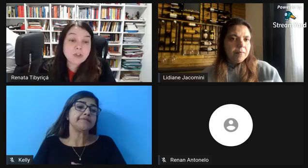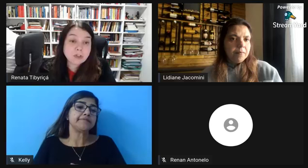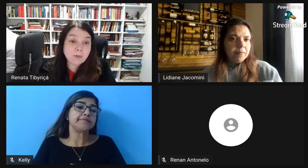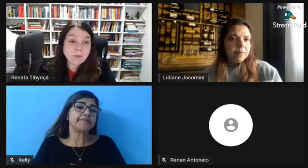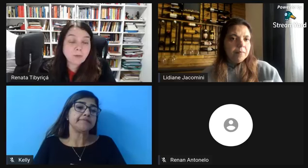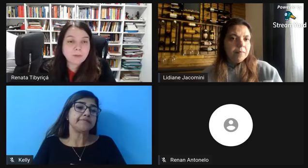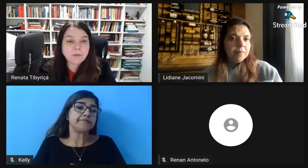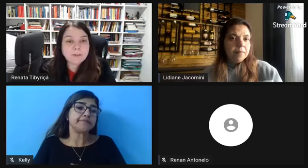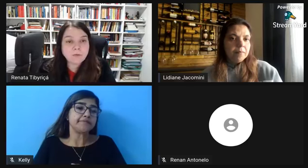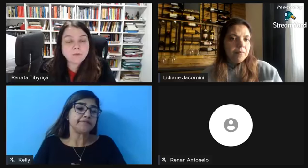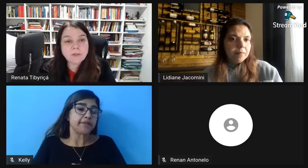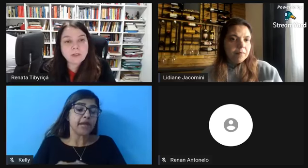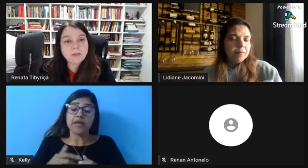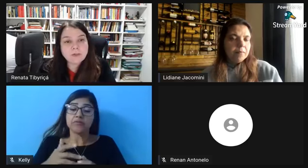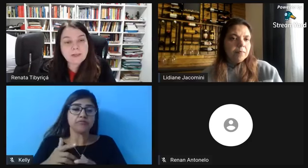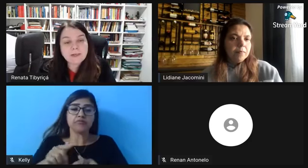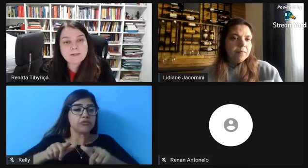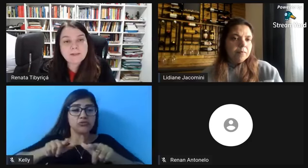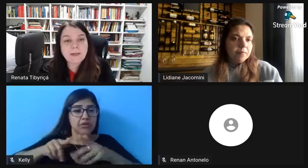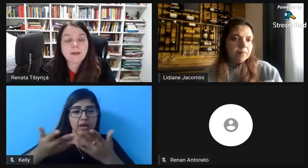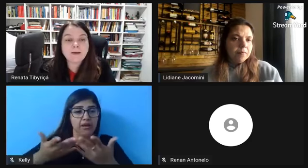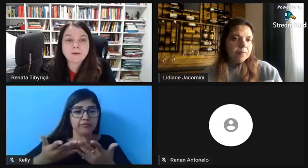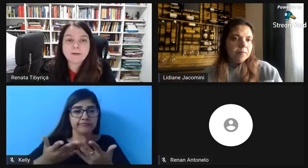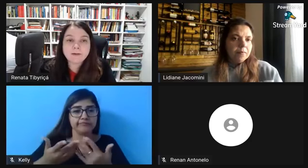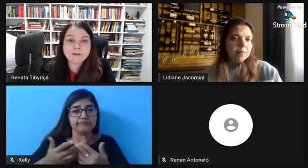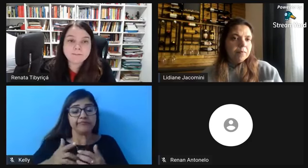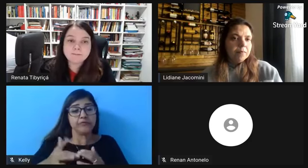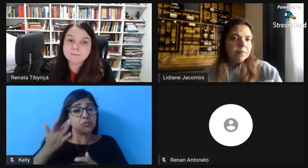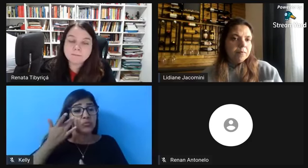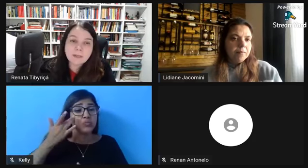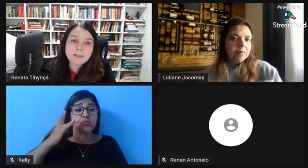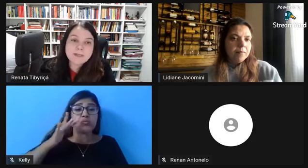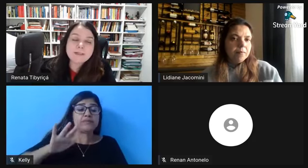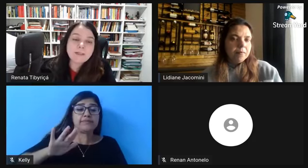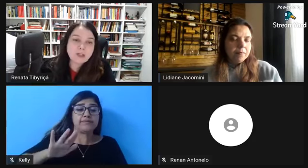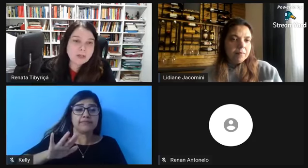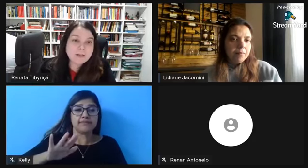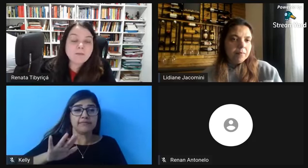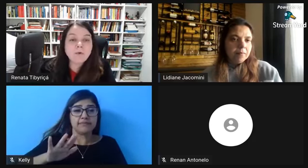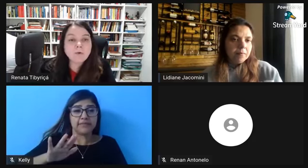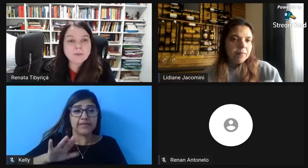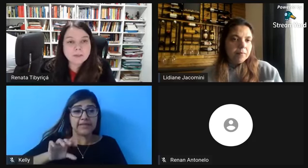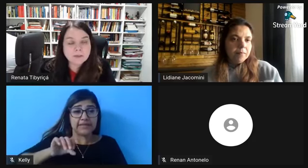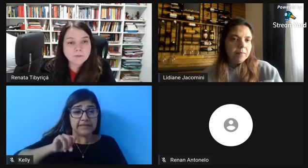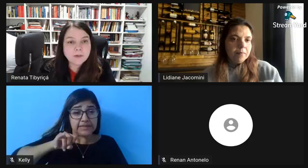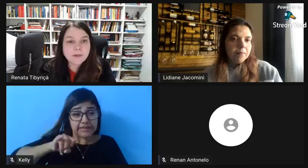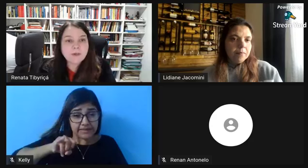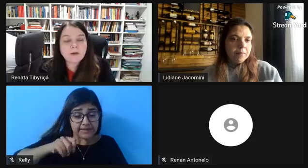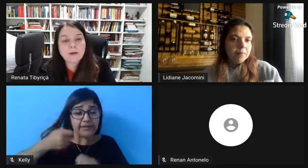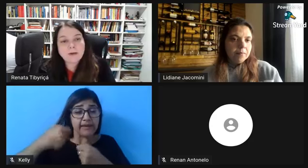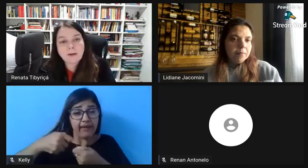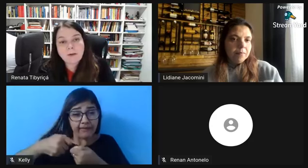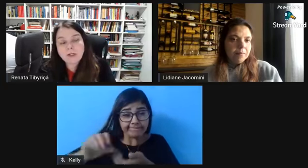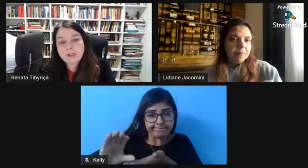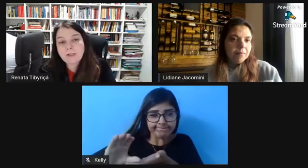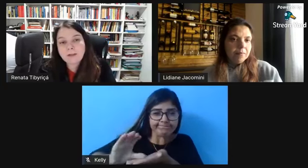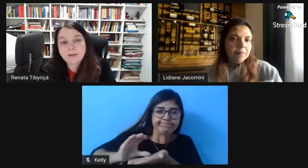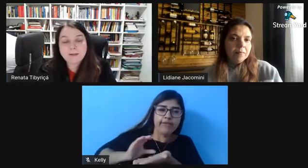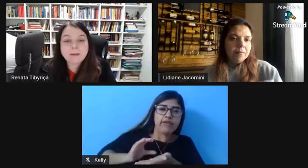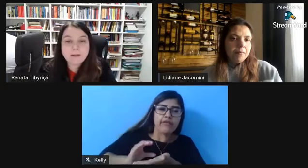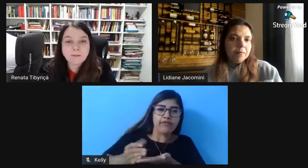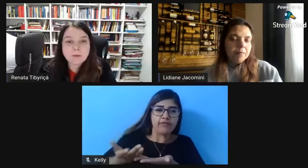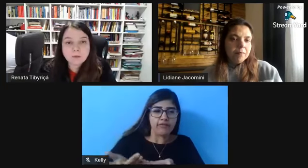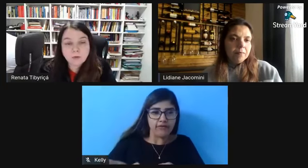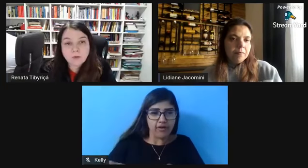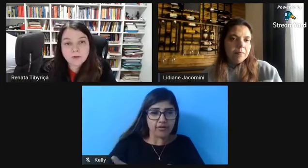benefício a gente não atua. Então, assim, eu não sei dizer se eles exigem a devolução a partir da